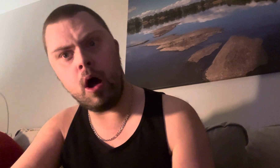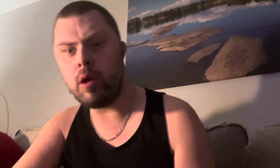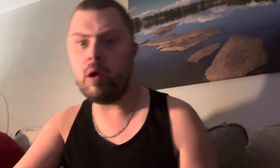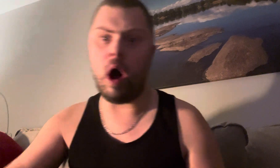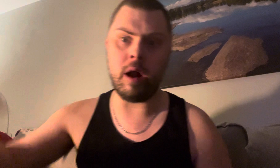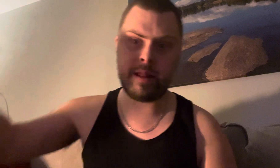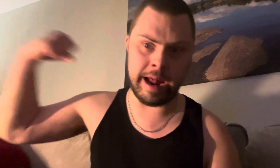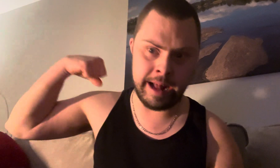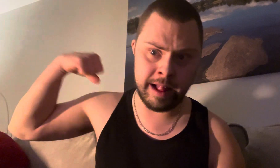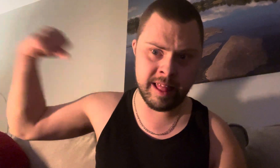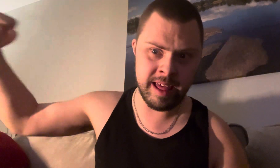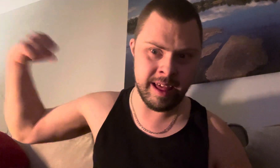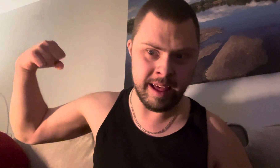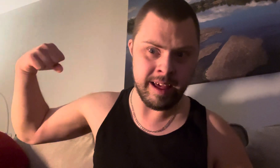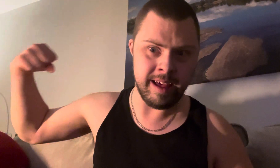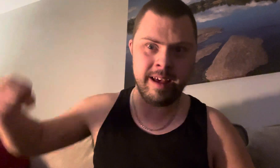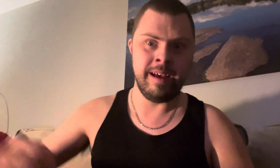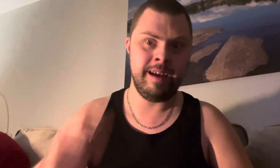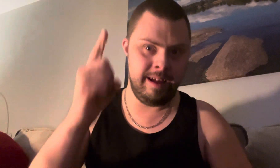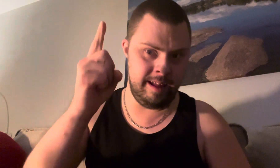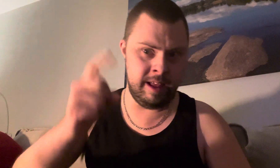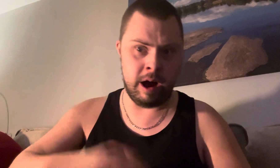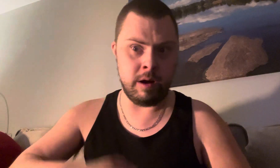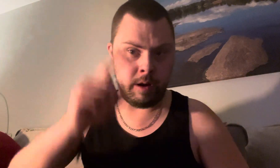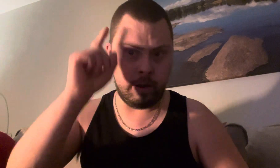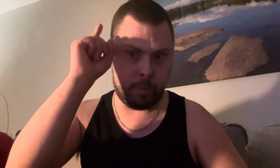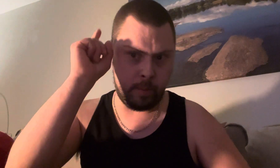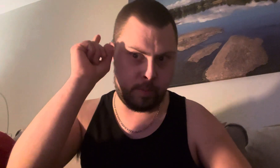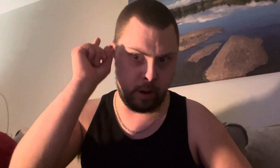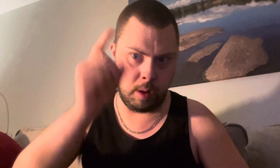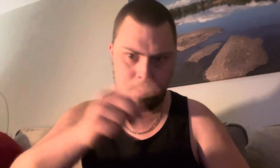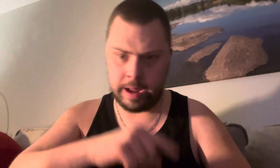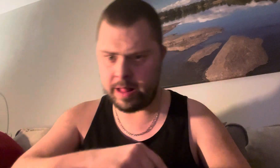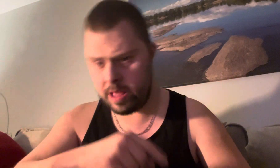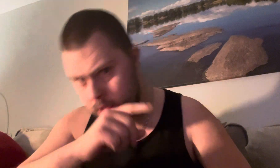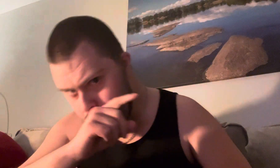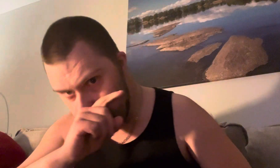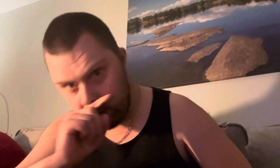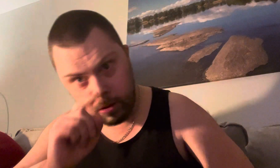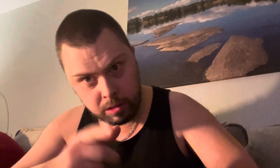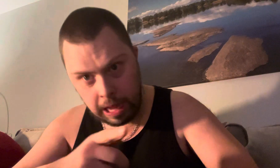Jag har tränat. Jag är på gymmet